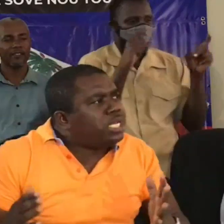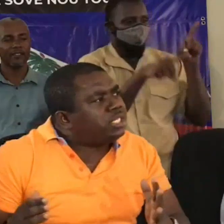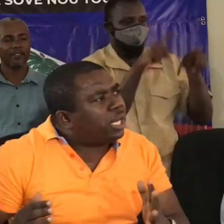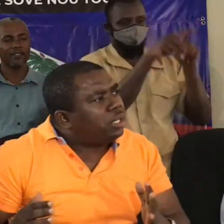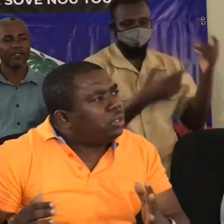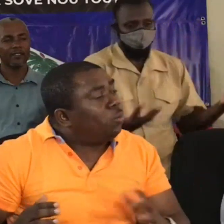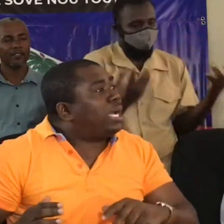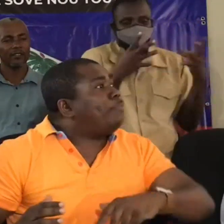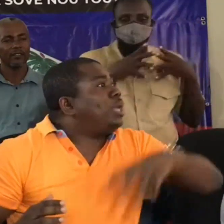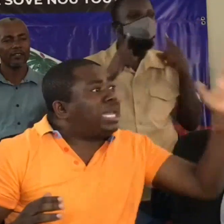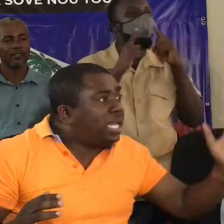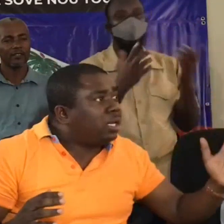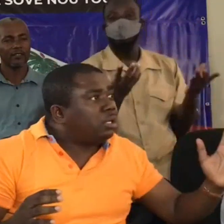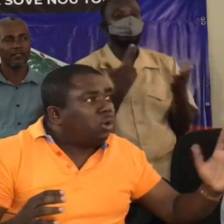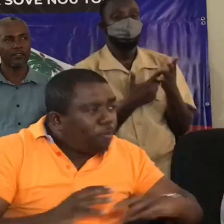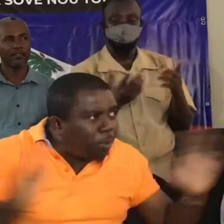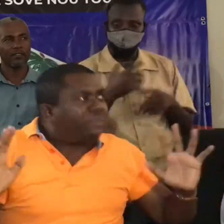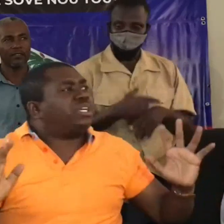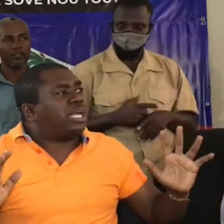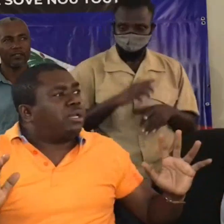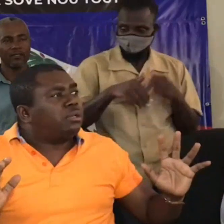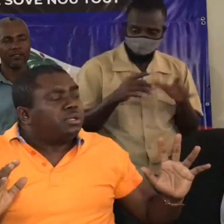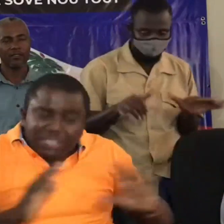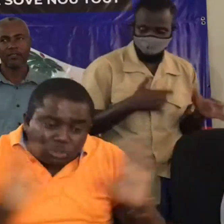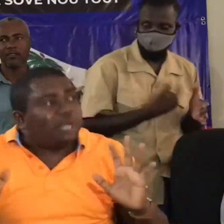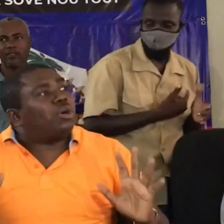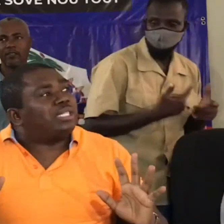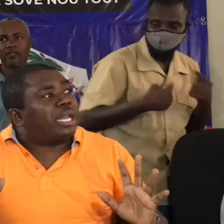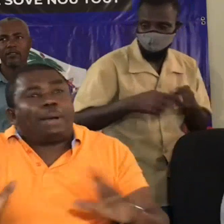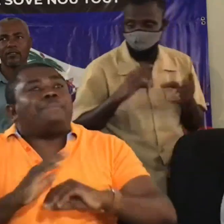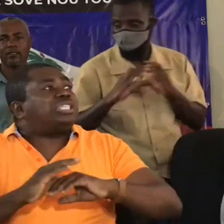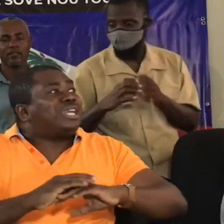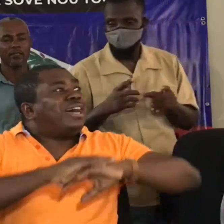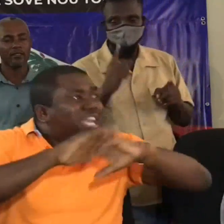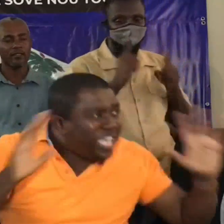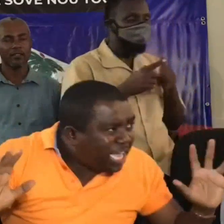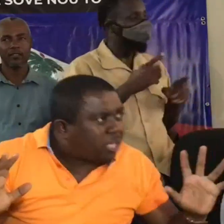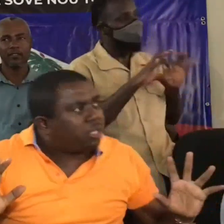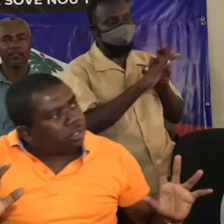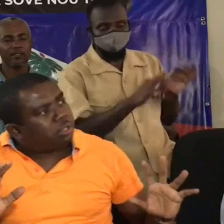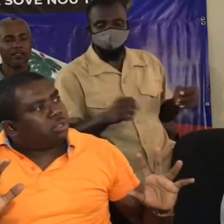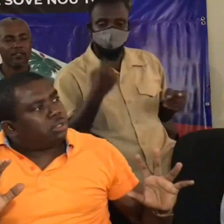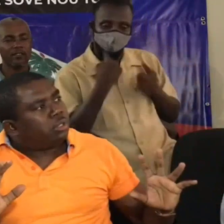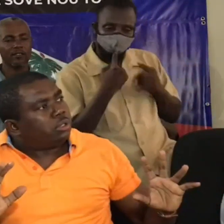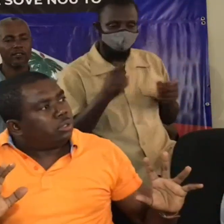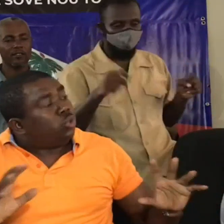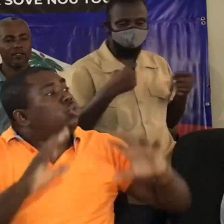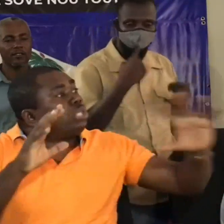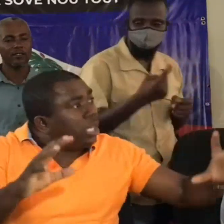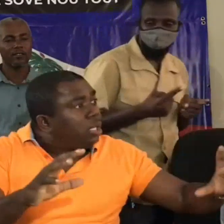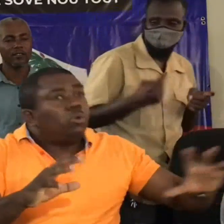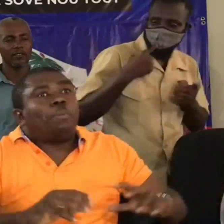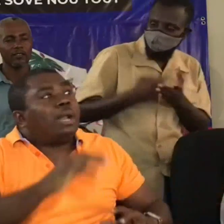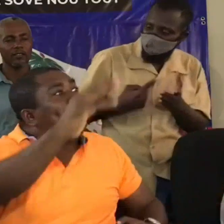pas oublier ça. Nous ne pouvons pas prendre à elle. On ne peut pas faire ça. Le secteur démocratique n'a pas marché dans un rien.